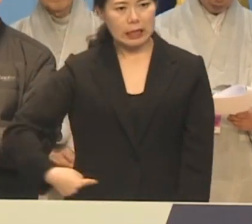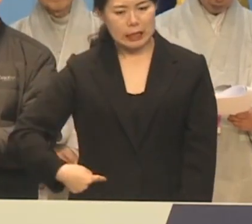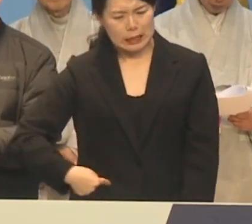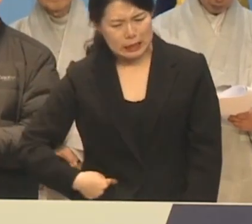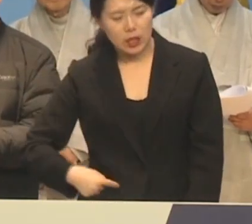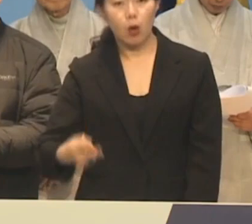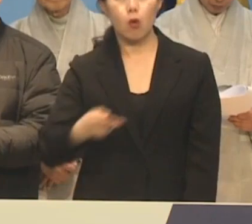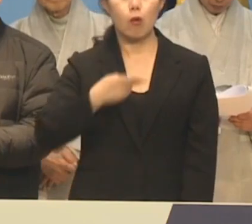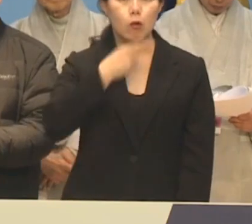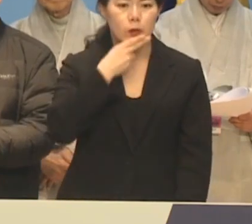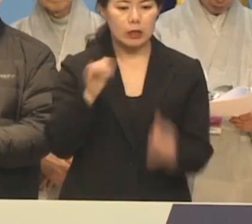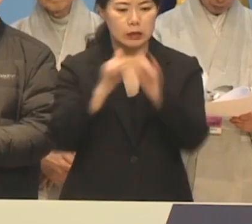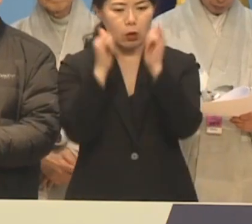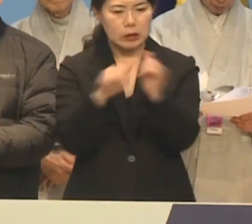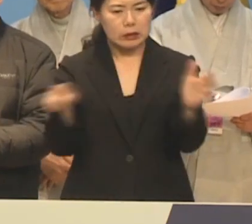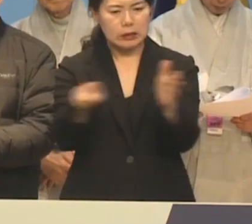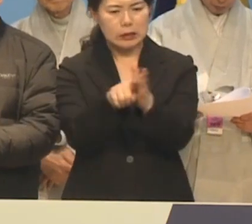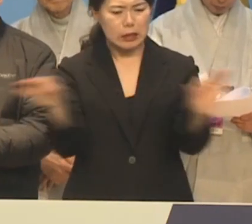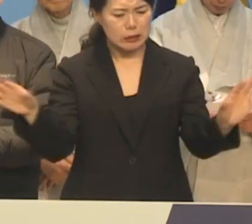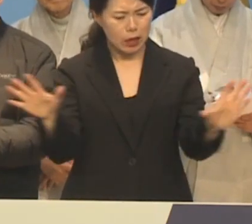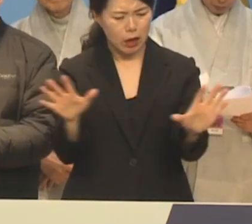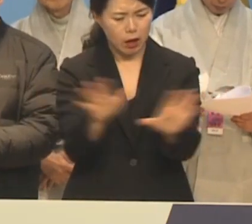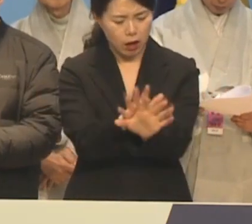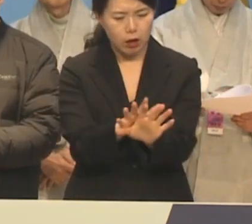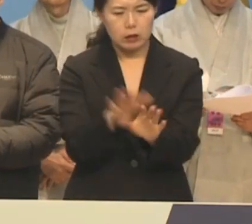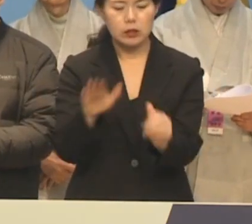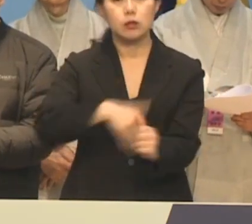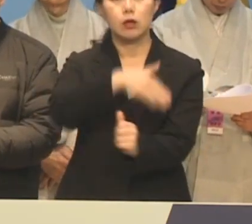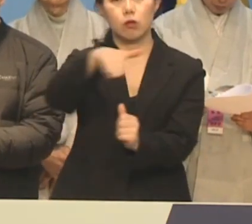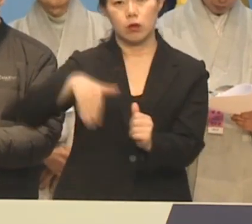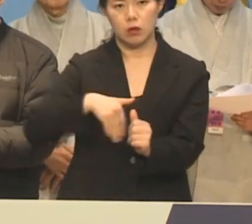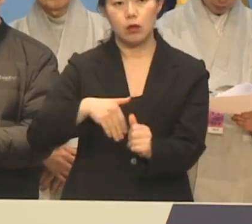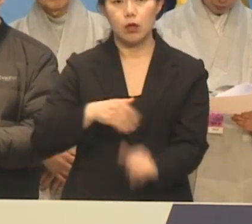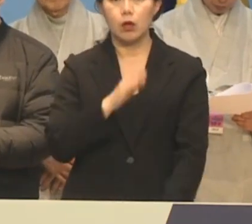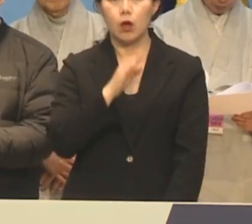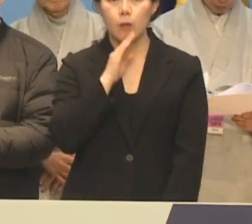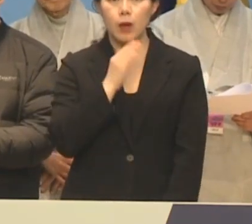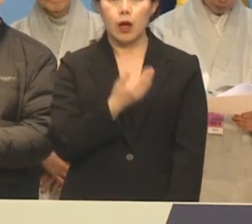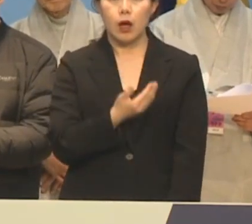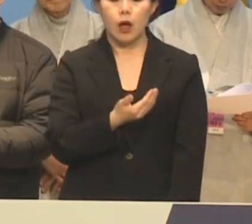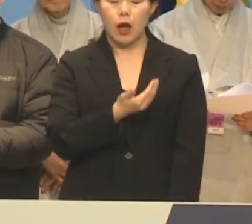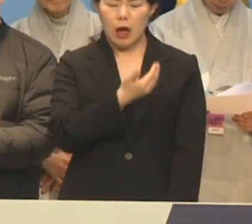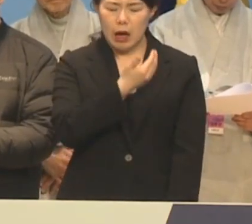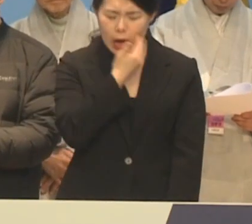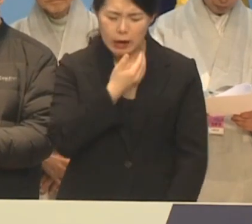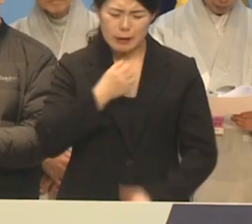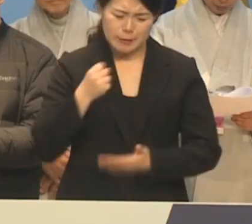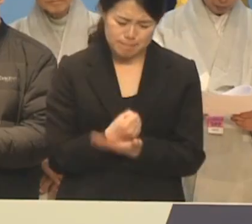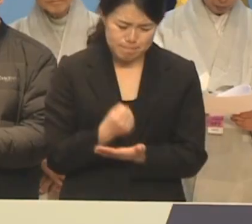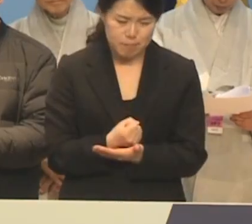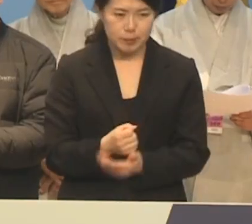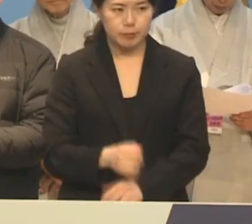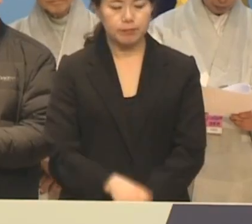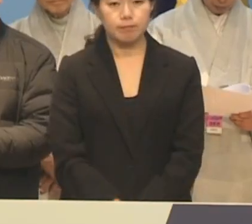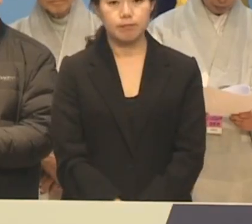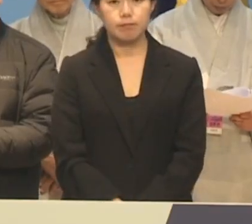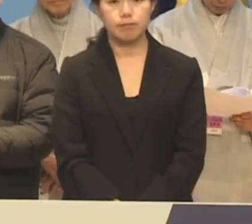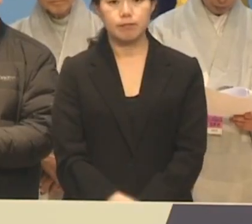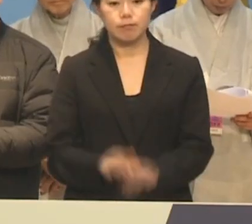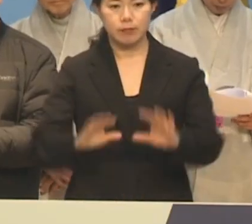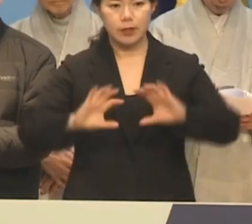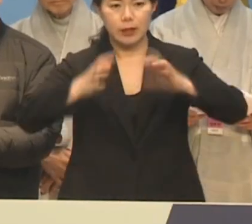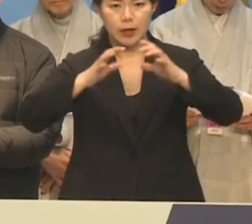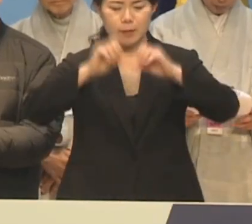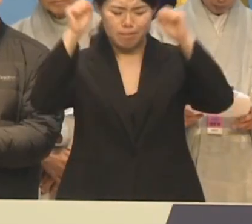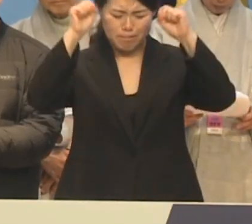무너지고 사회적 신뢰가 사라지고 있는 현실은 참으로 참담하고 개탐스럽습니다. 가히 나라